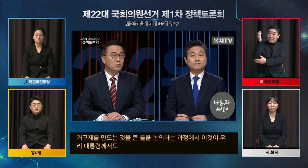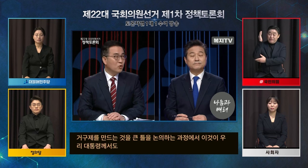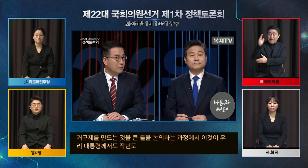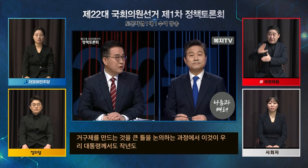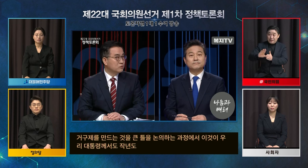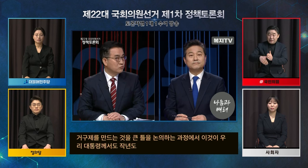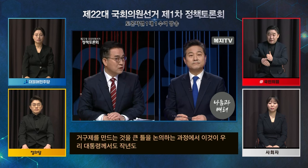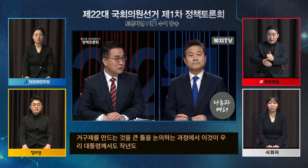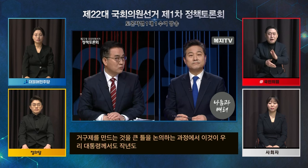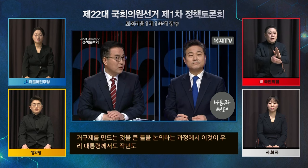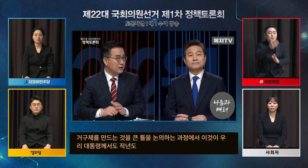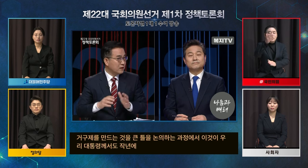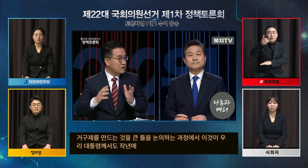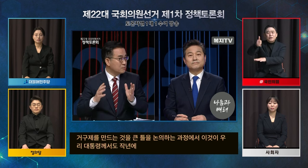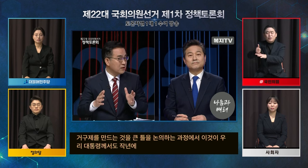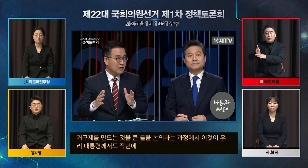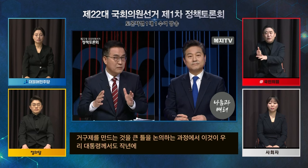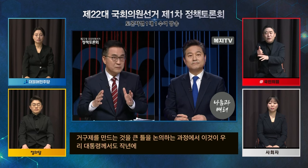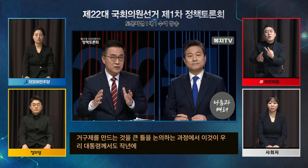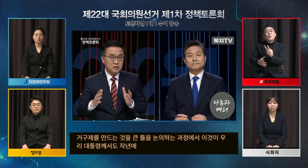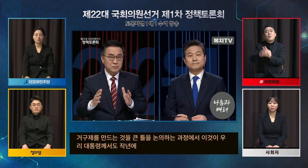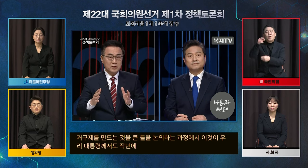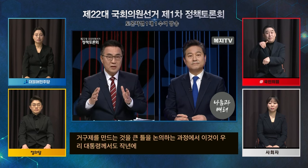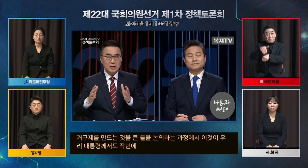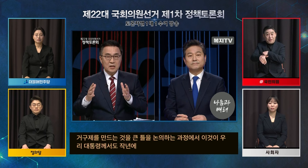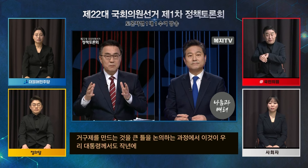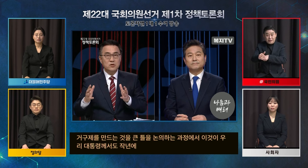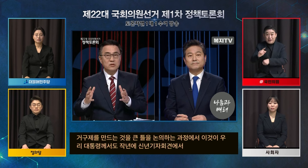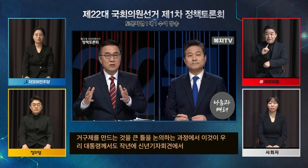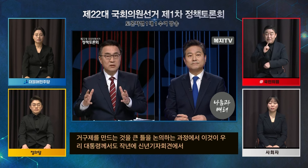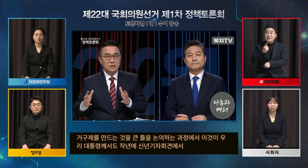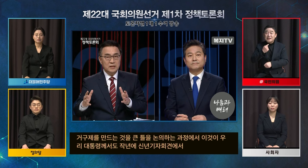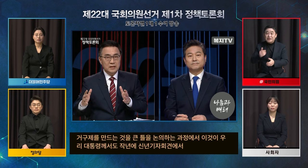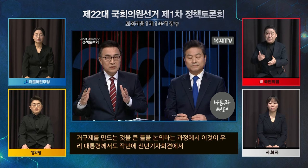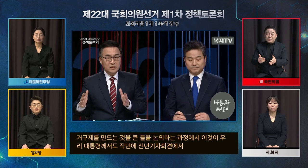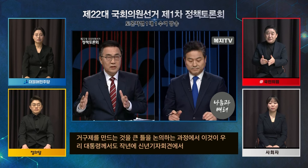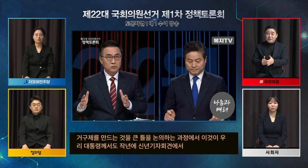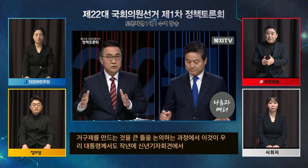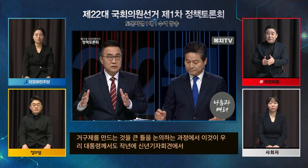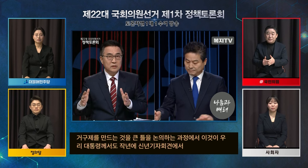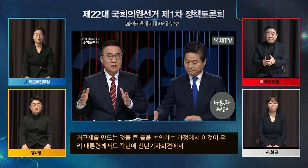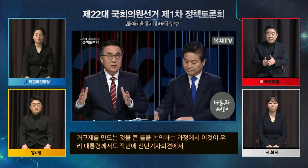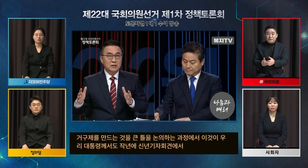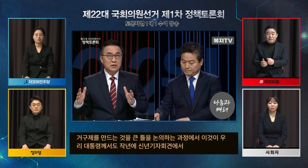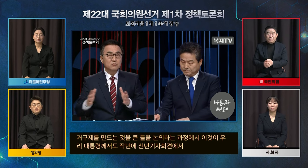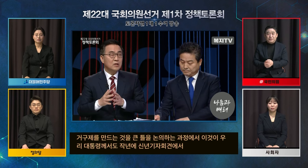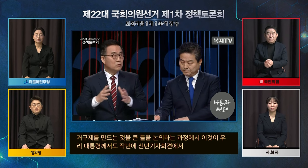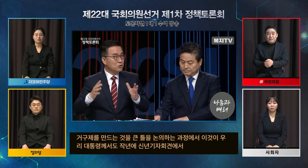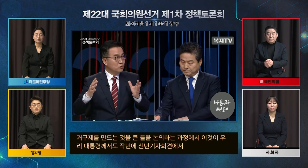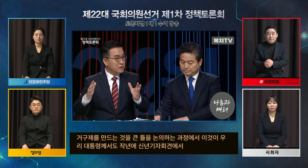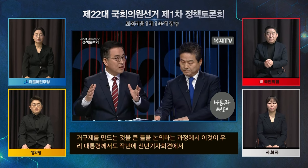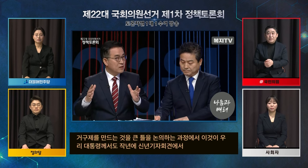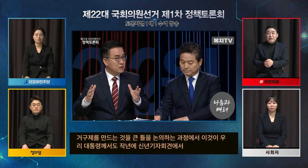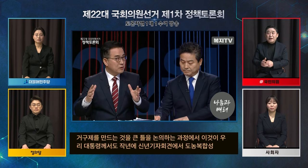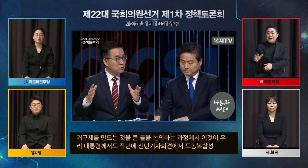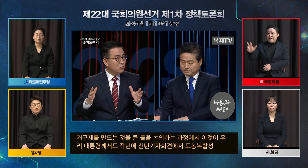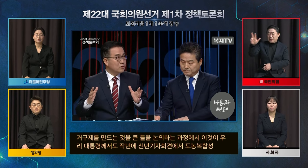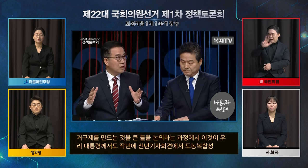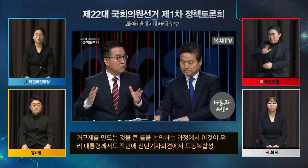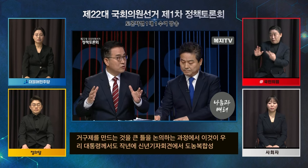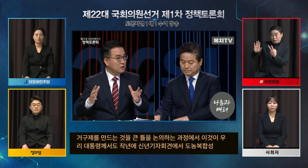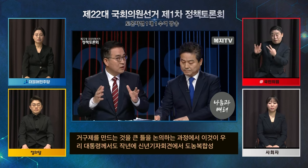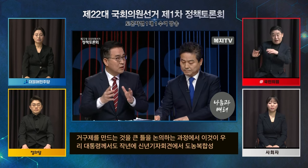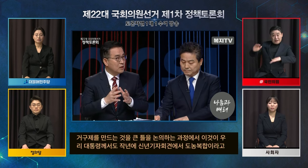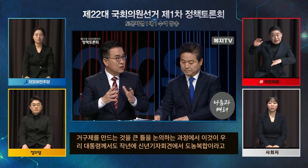도농복합형 중대선거구라는 게 있습니다. 아까 말씀드렸듯이 여기의 경우는 전국의 경우는 2배 차이였지만